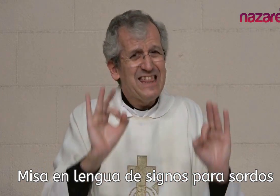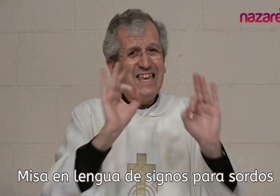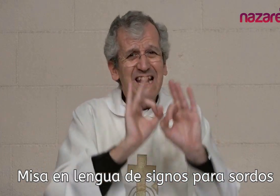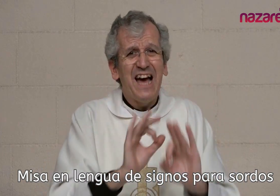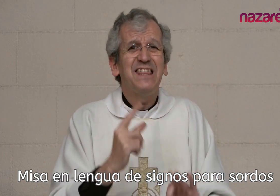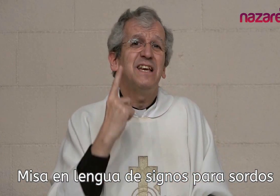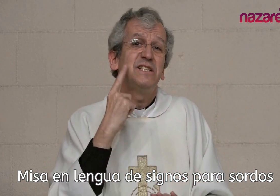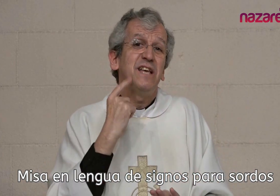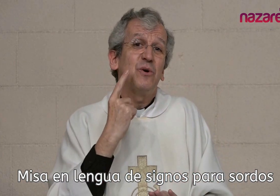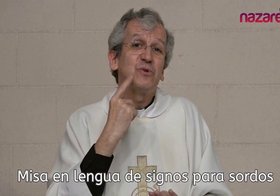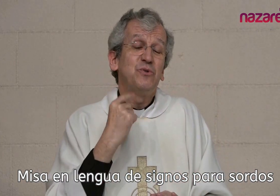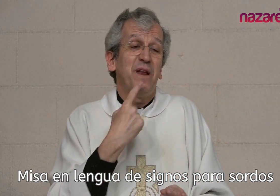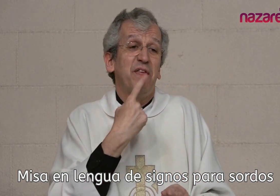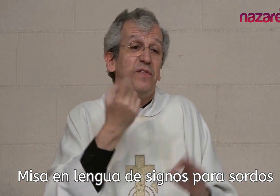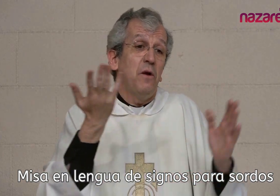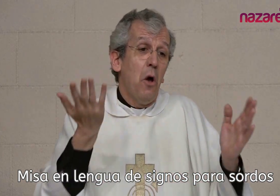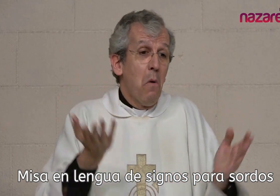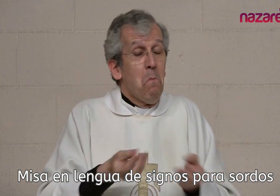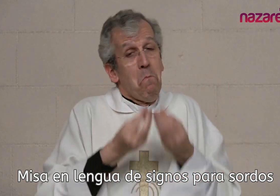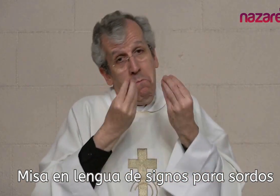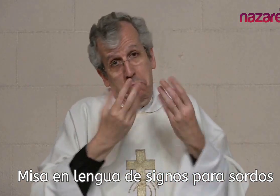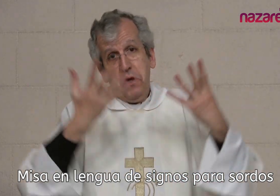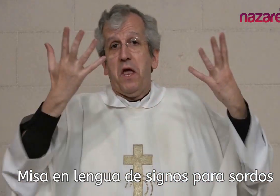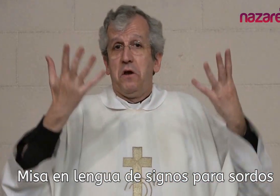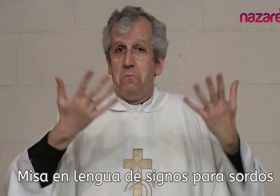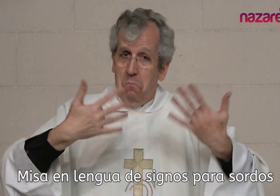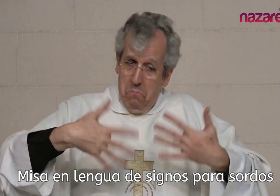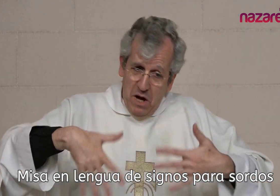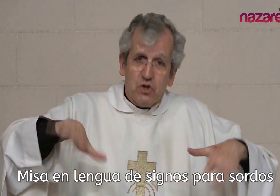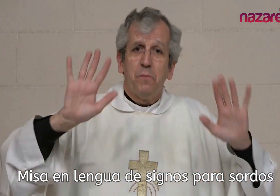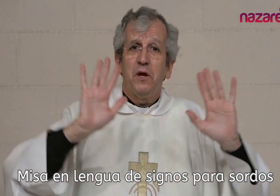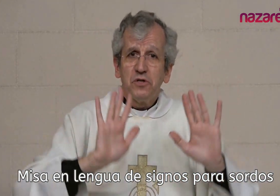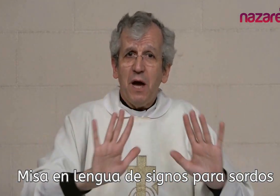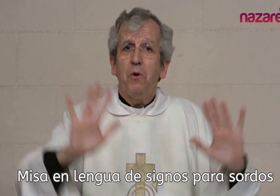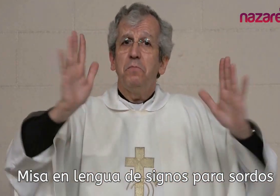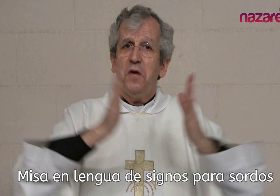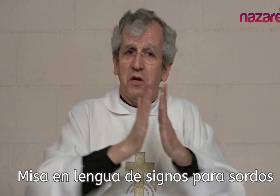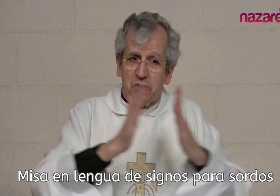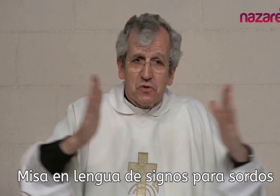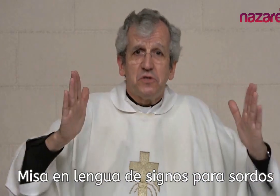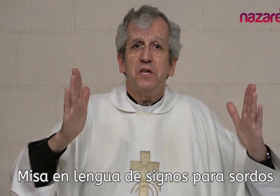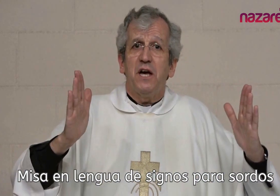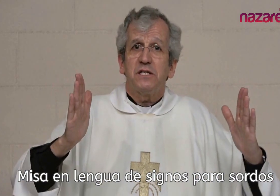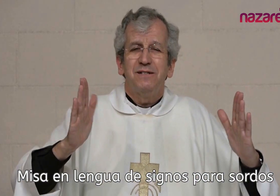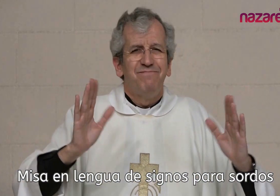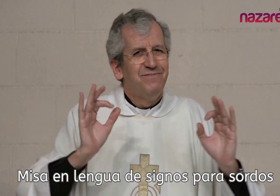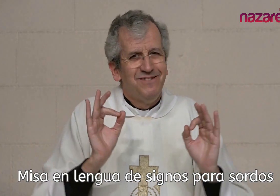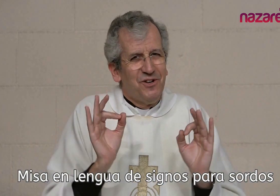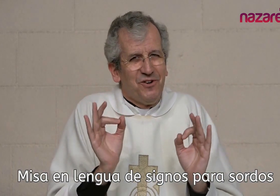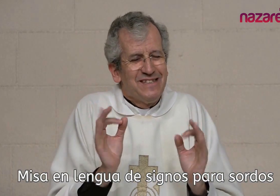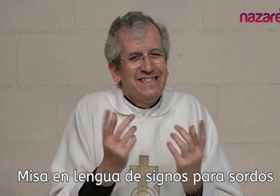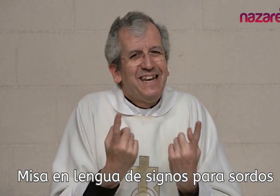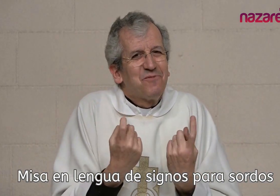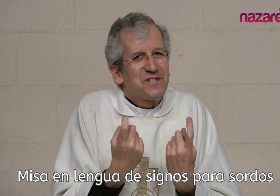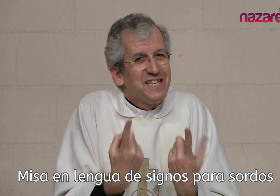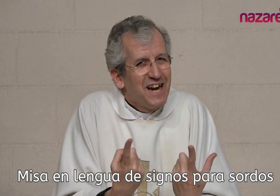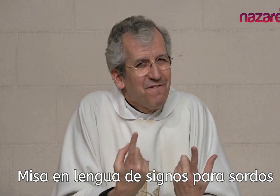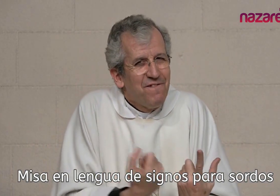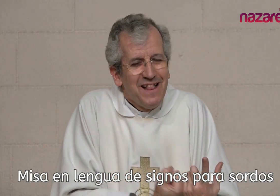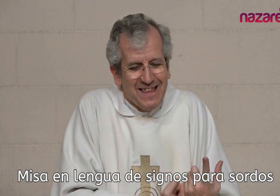nadie se acostumbre a decir, bien, más o menos, ya voy bien estos días. No, tenemos que echar en